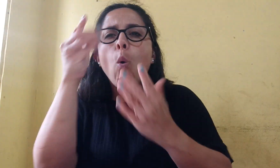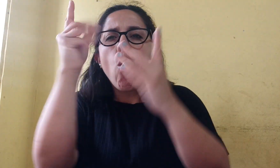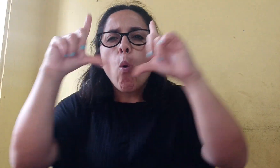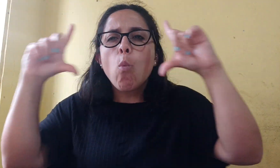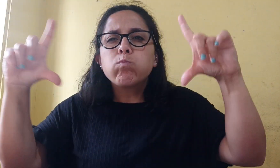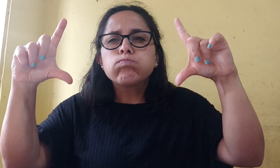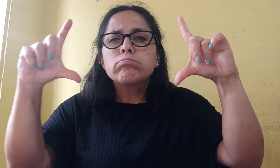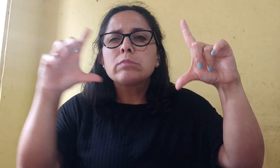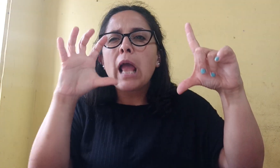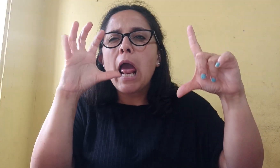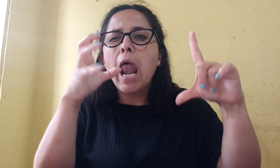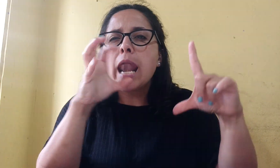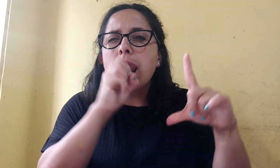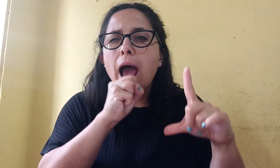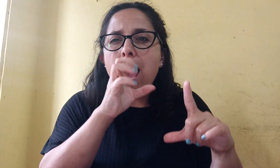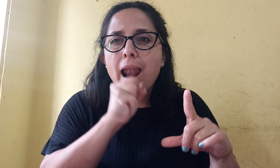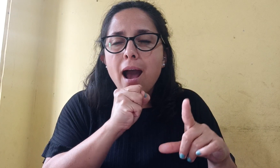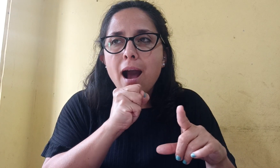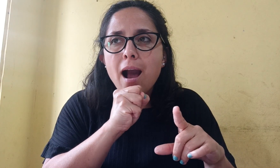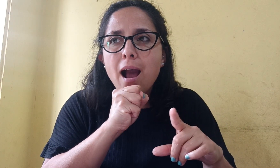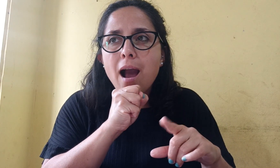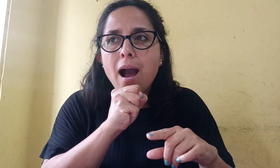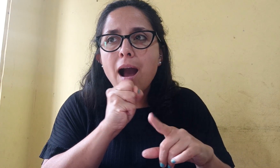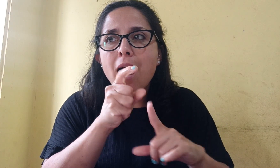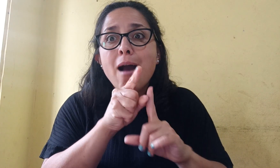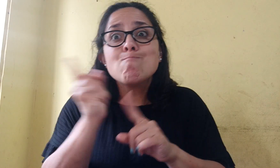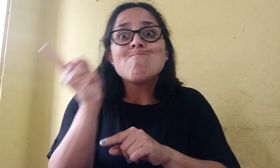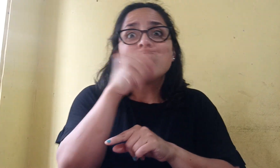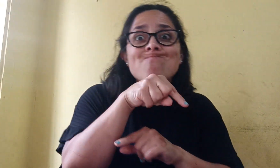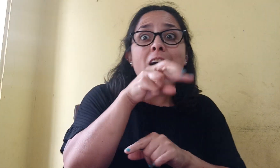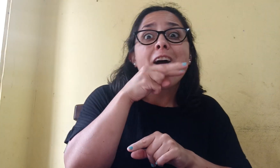sus efectores que están representados en verde, ¿sí?